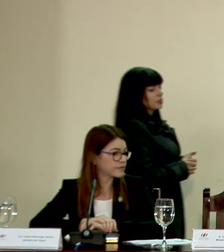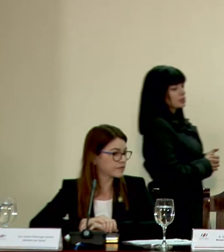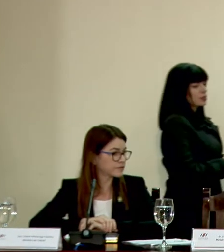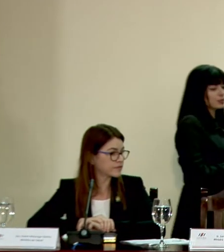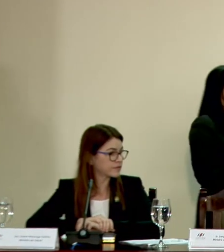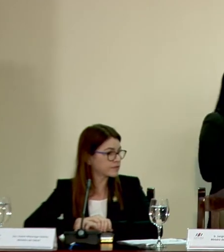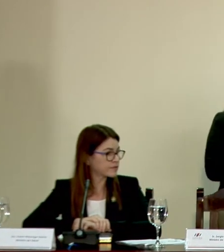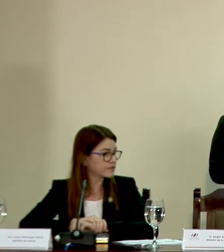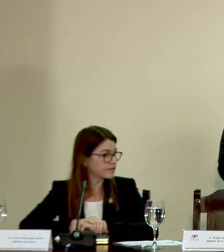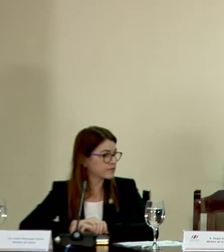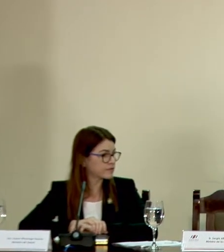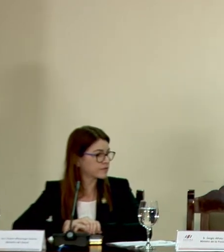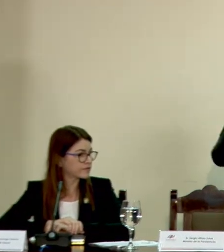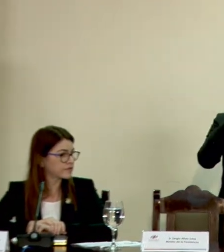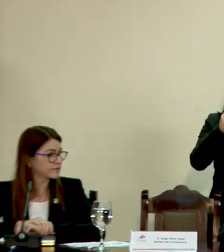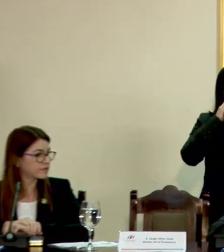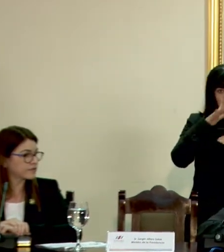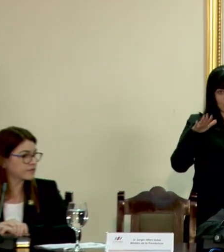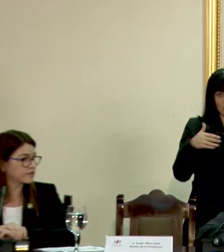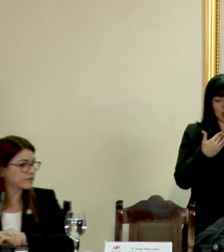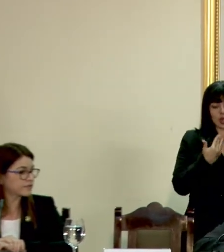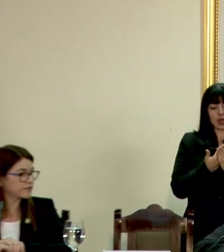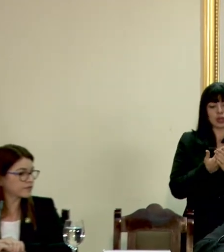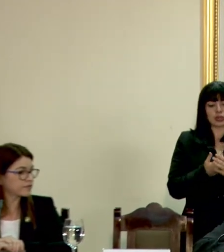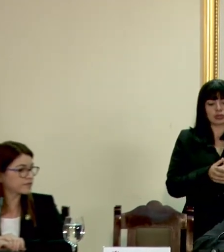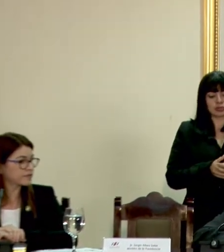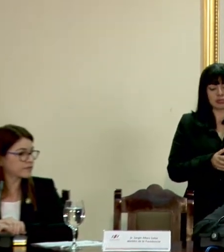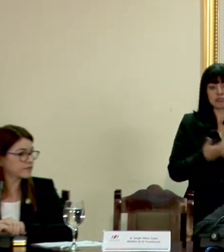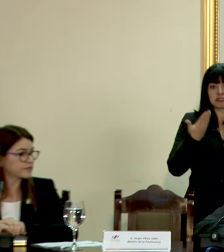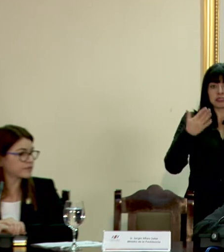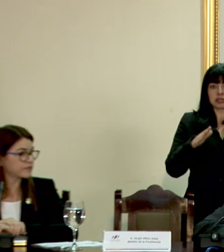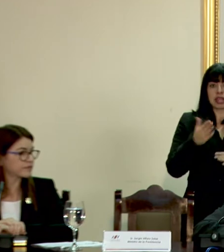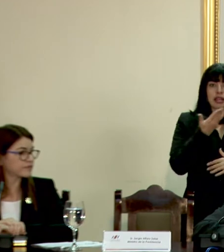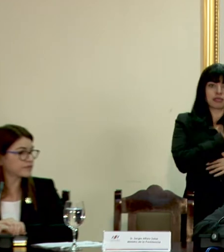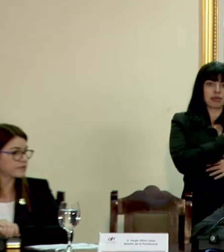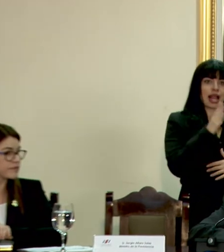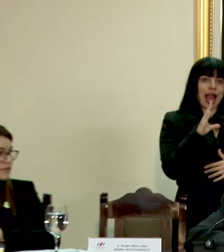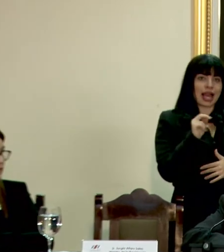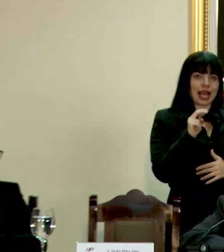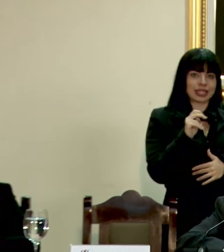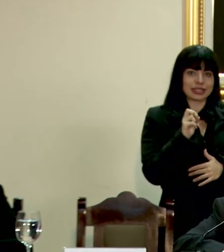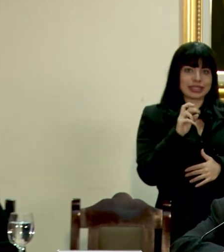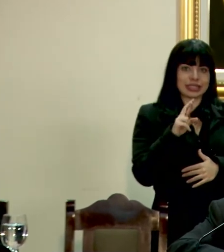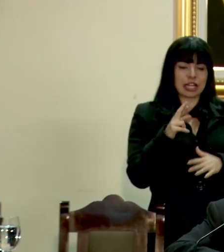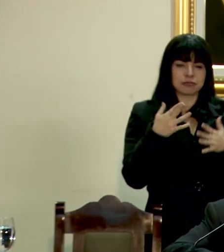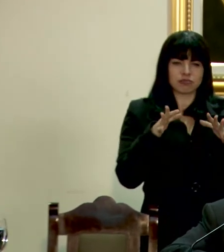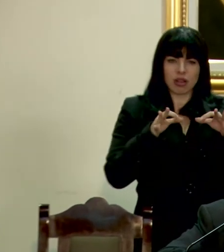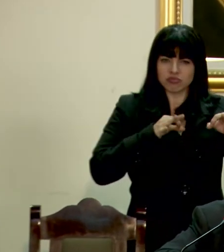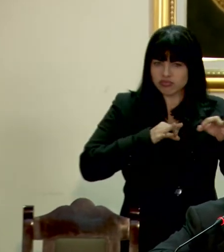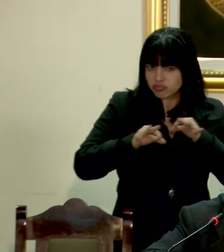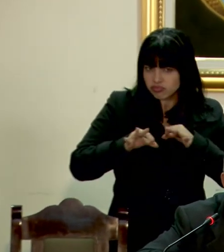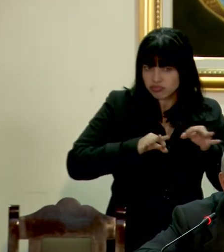todas en realidad ya el señor canciller ha explicado